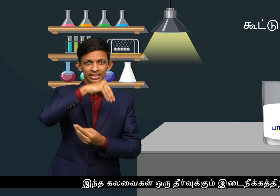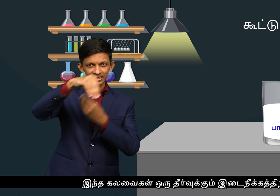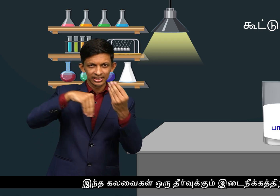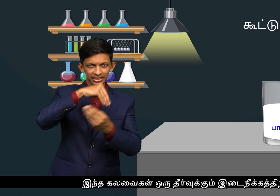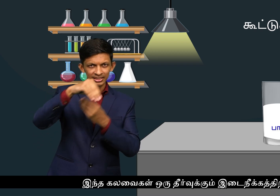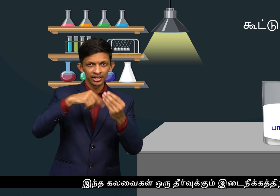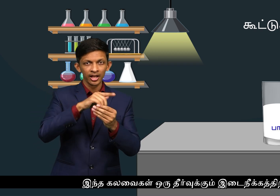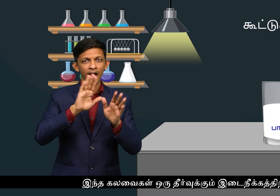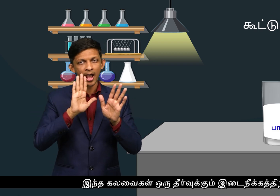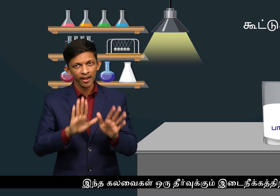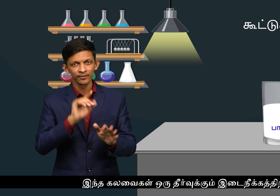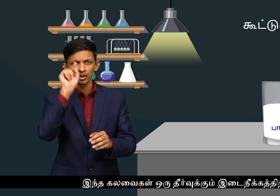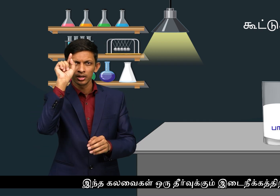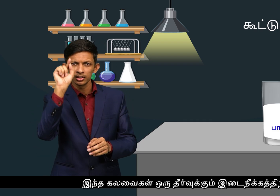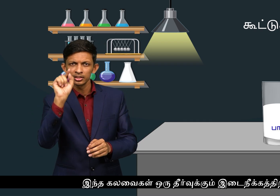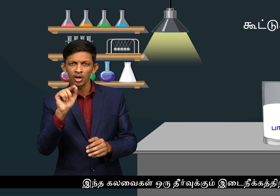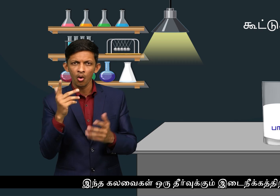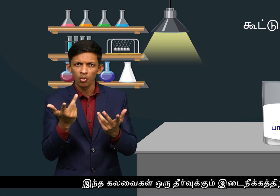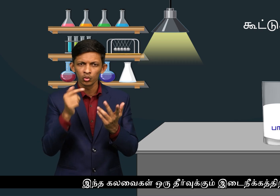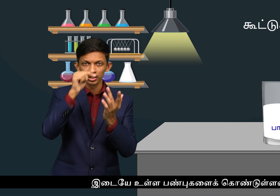இந்த கலவைகள் ஒரு தீர்வுக்கும்